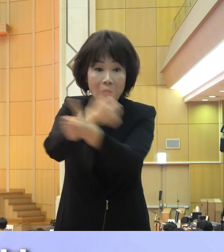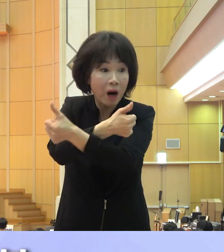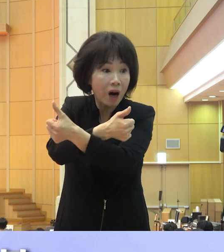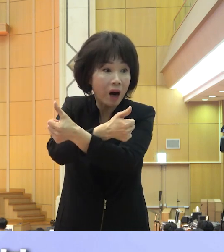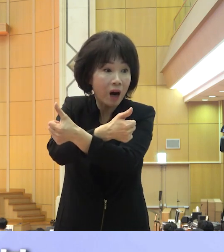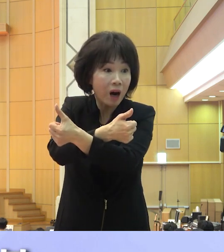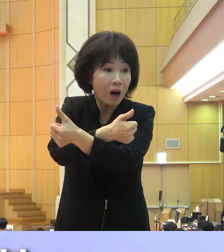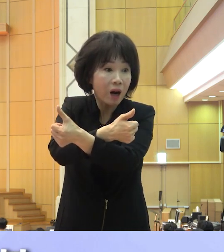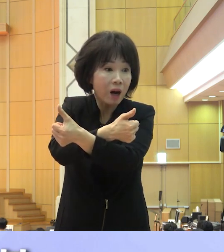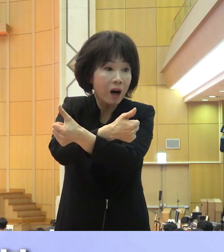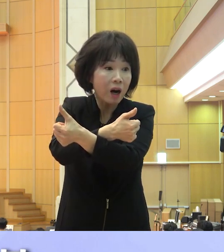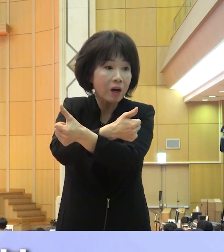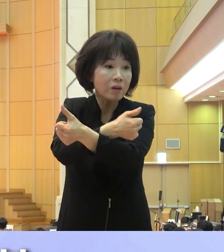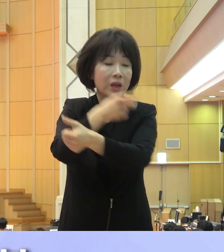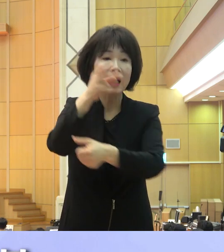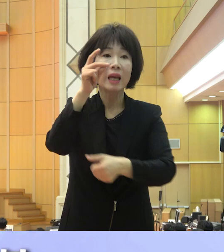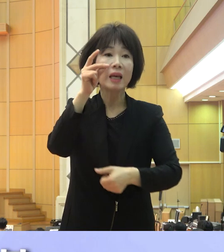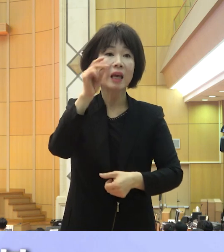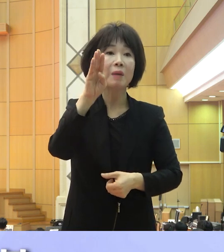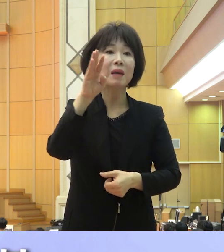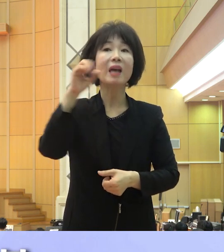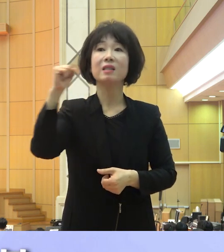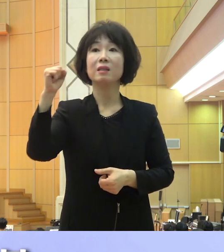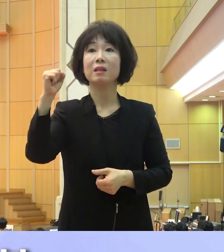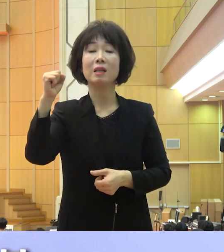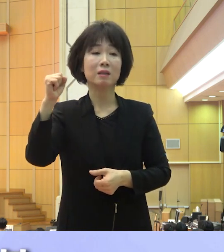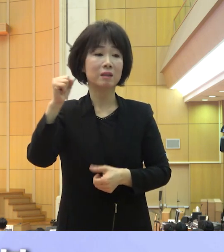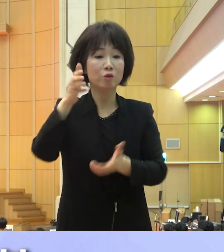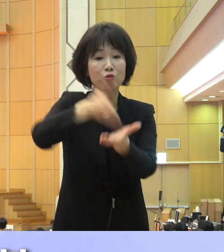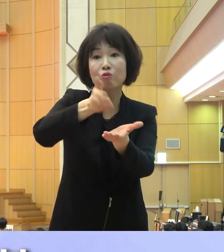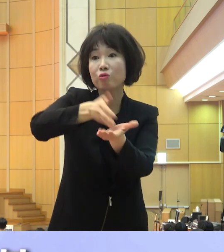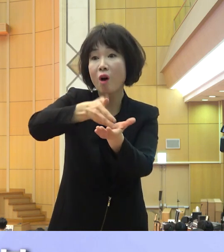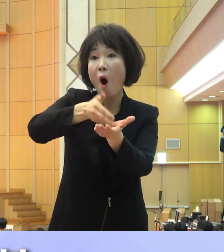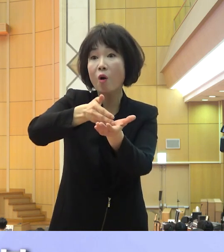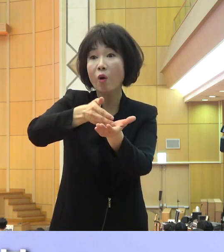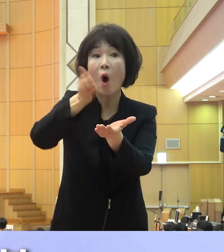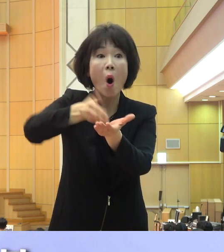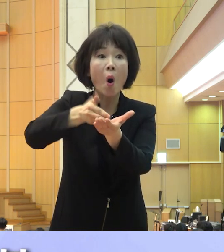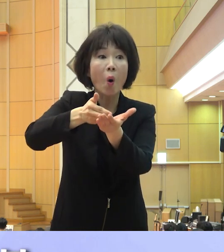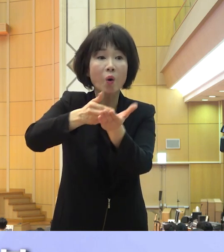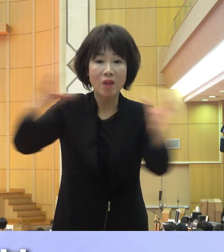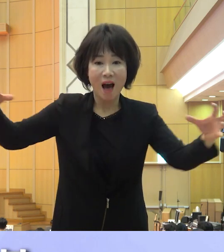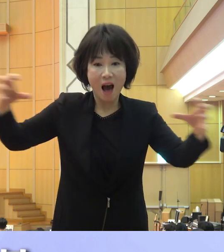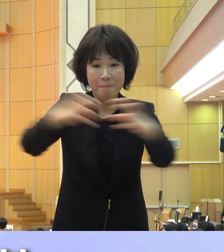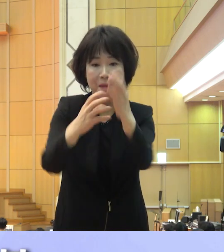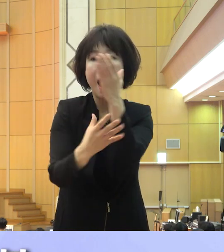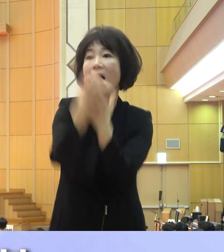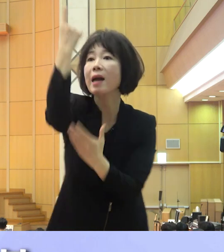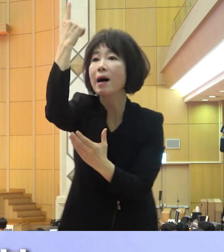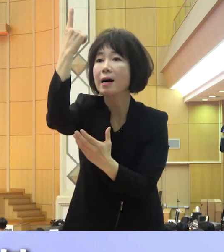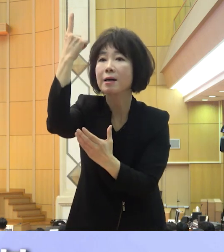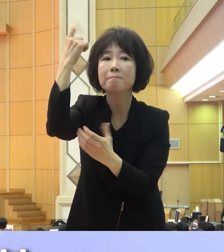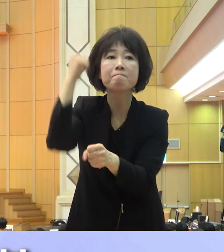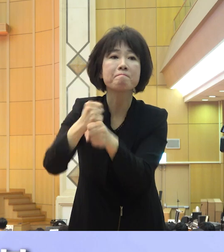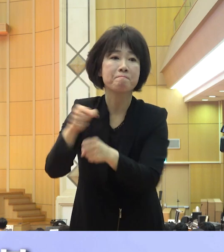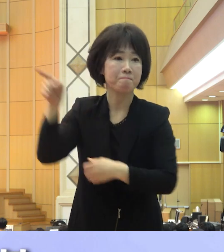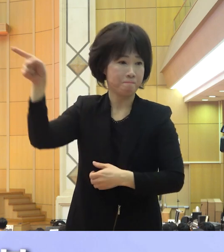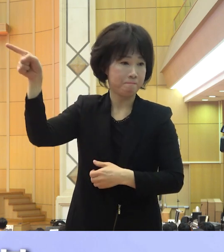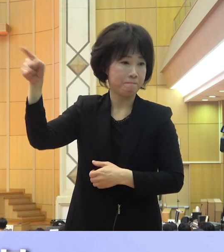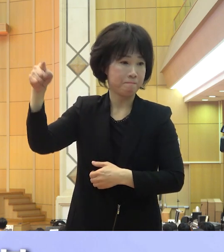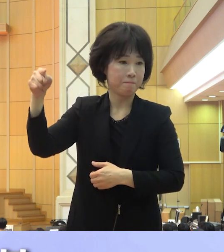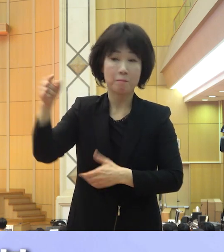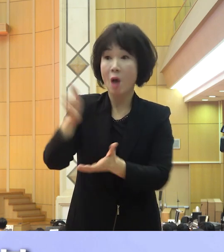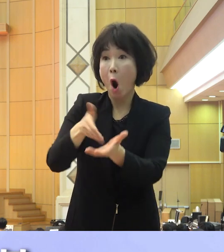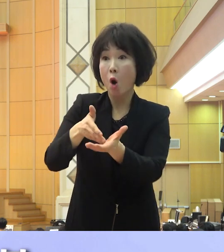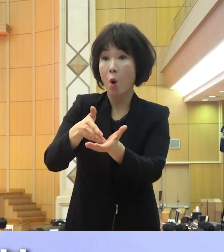동양방송이 KBS2가 되고 이렇게 언론 통폐합을 했어. 그 언론 통폐합을 한 것은